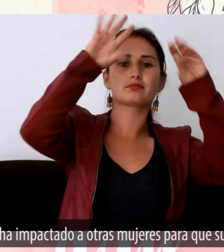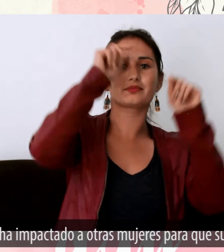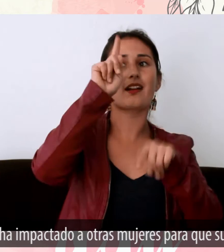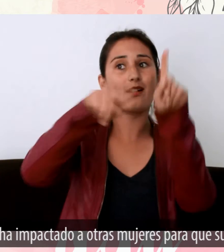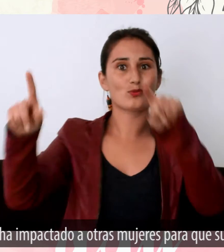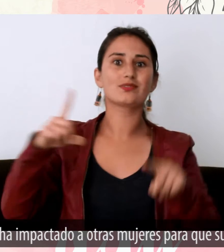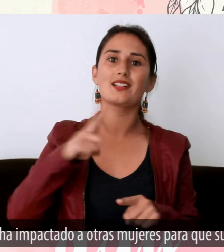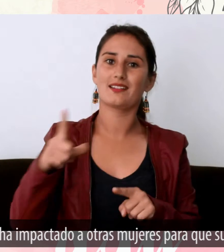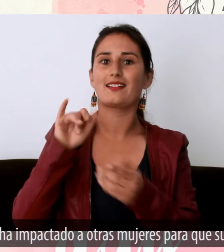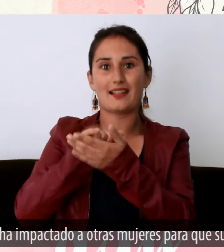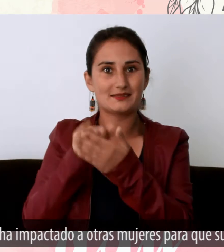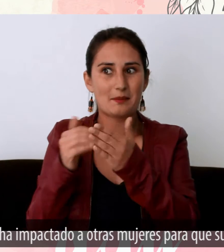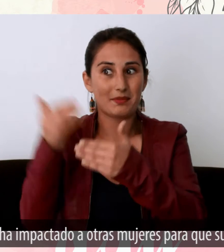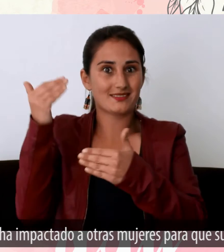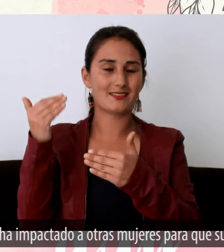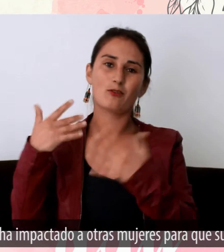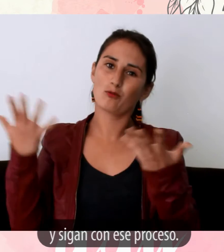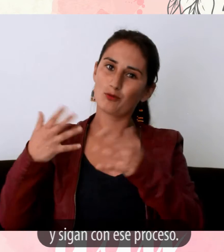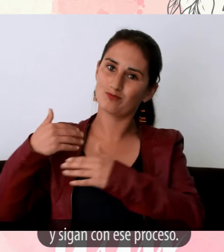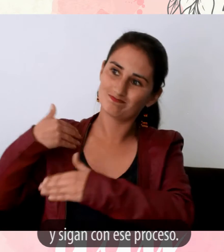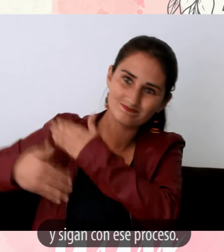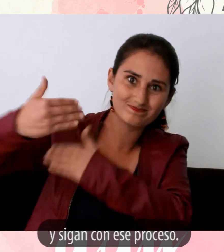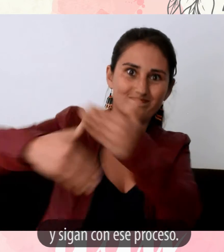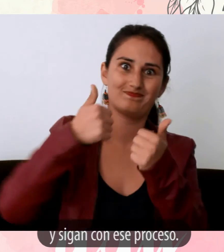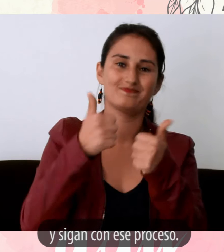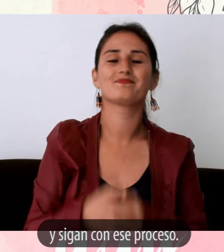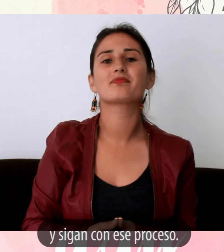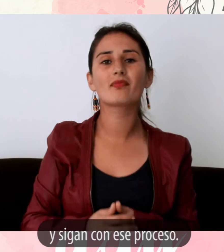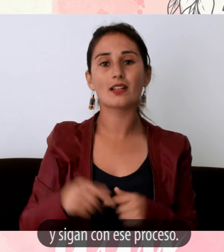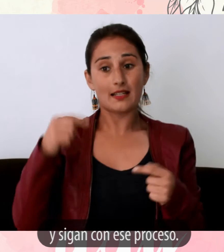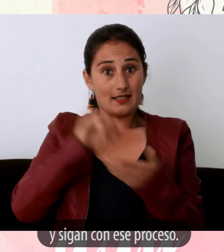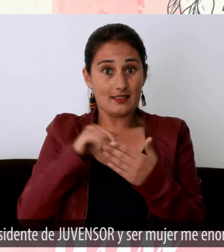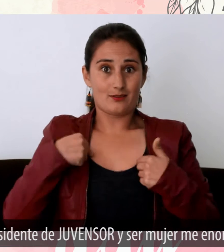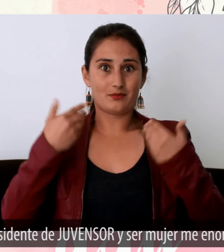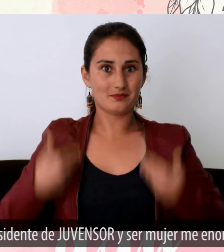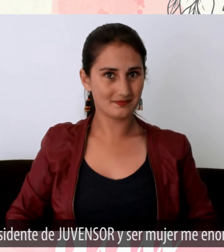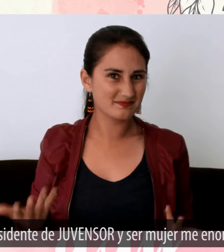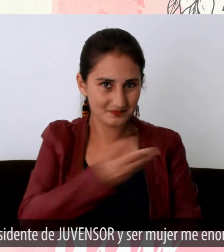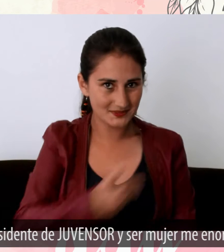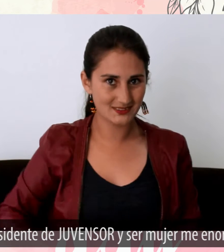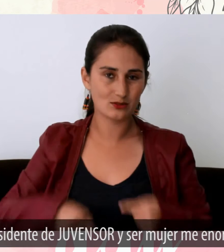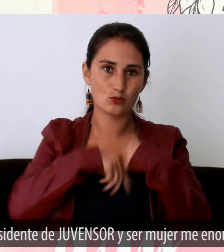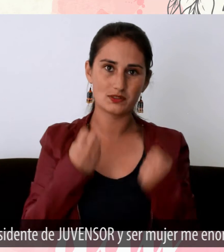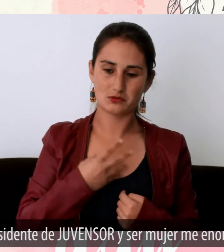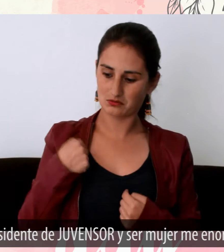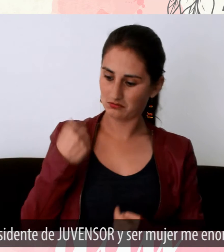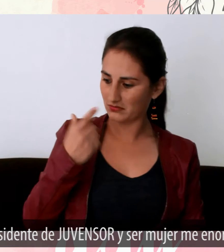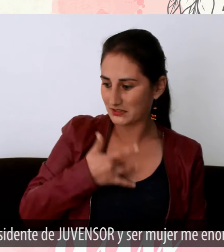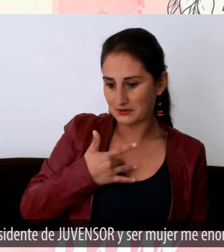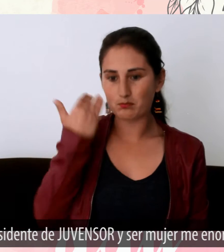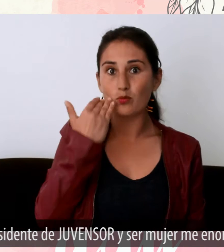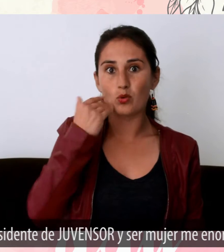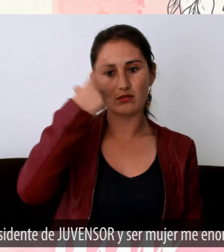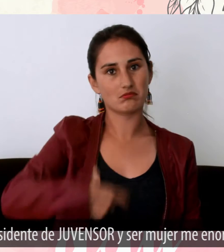Con su liderazgo ha impactado a otras mujeres para que surjan como líderes y sigan con ese proceso. Ser presidente de